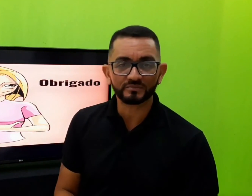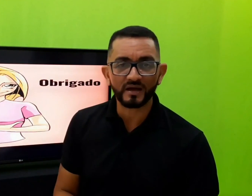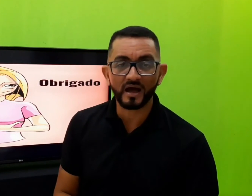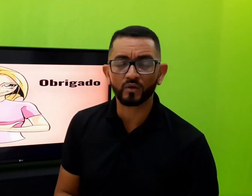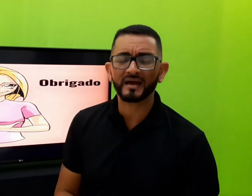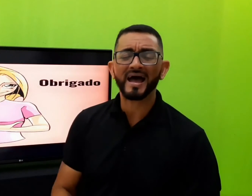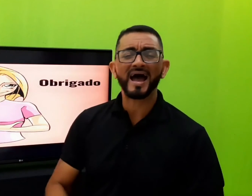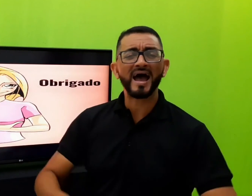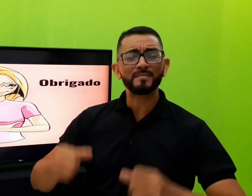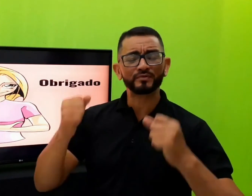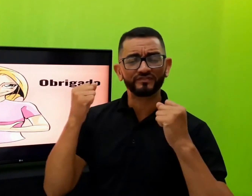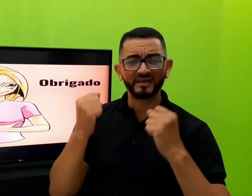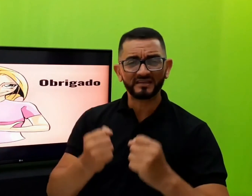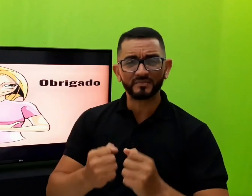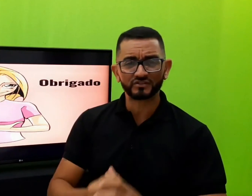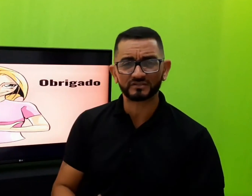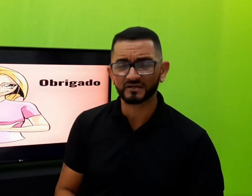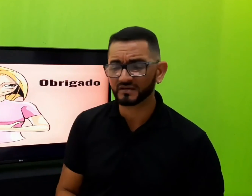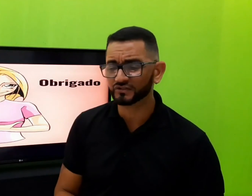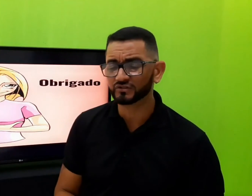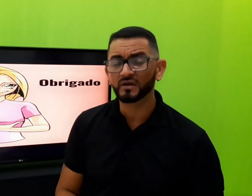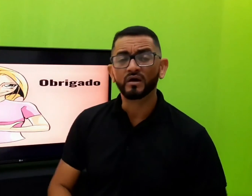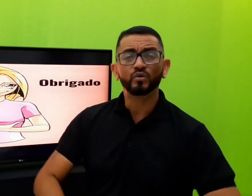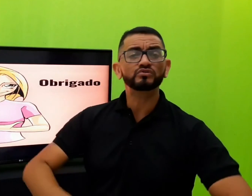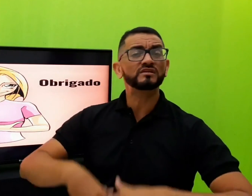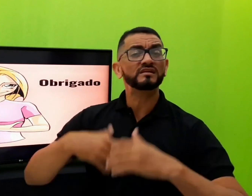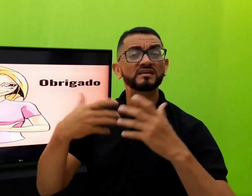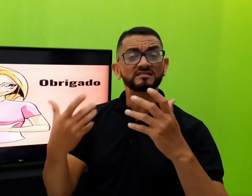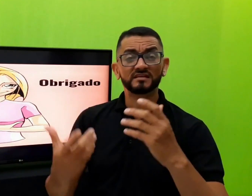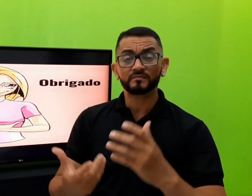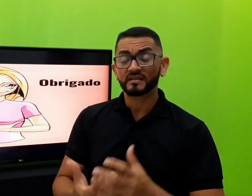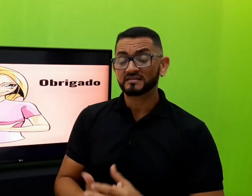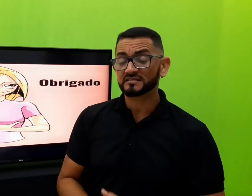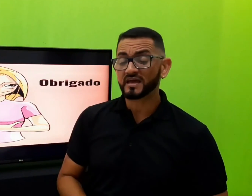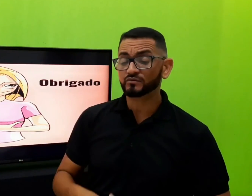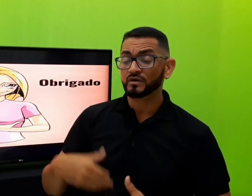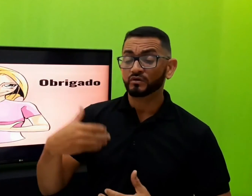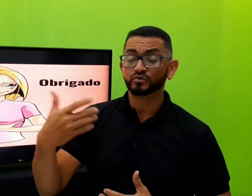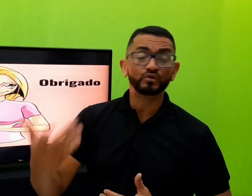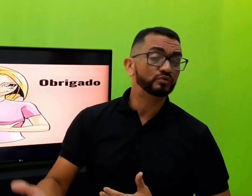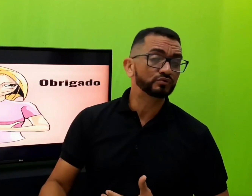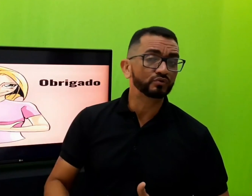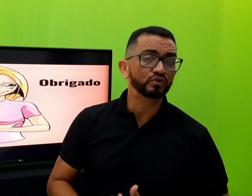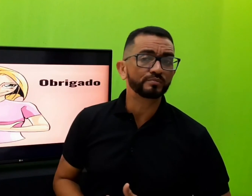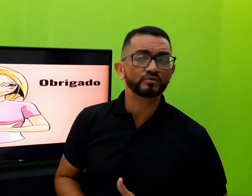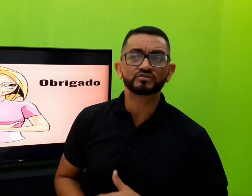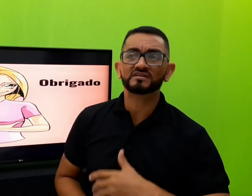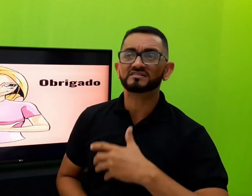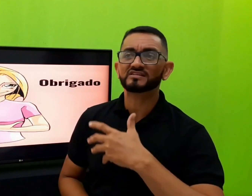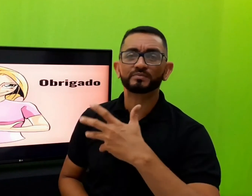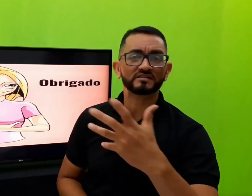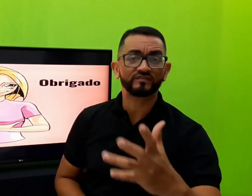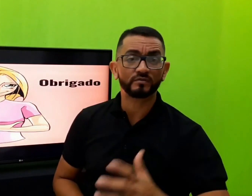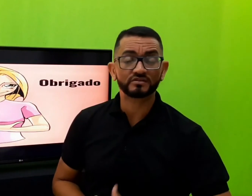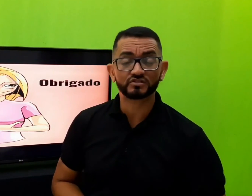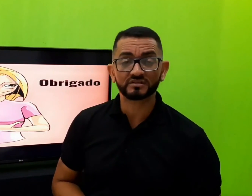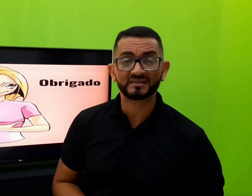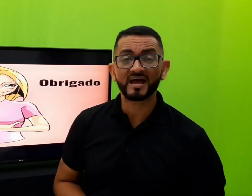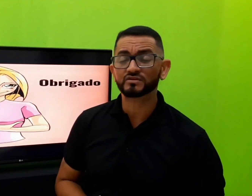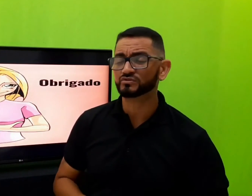próxima aula. Aproveitem bastante. Utilizem, certo? Do YouTube, utilize das plataformas digitais, onde